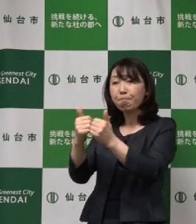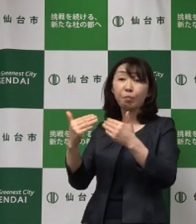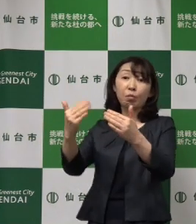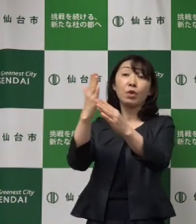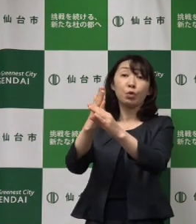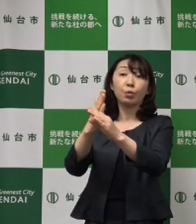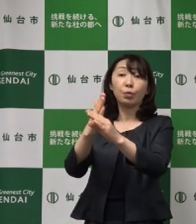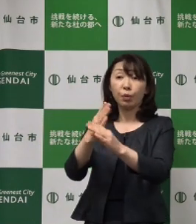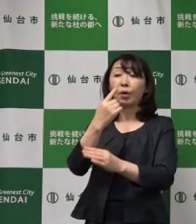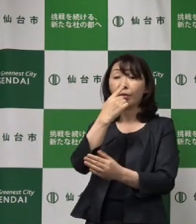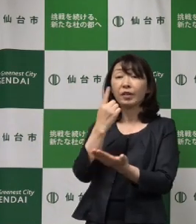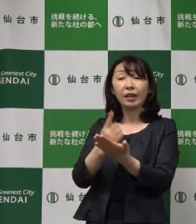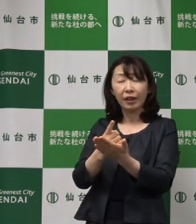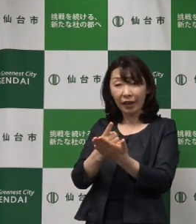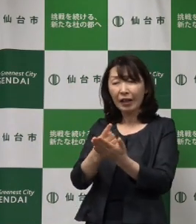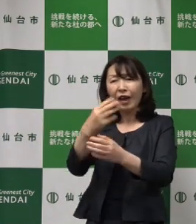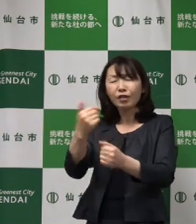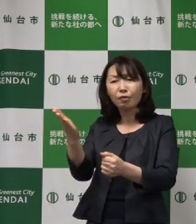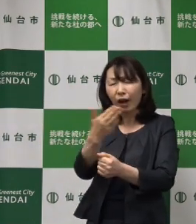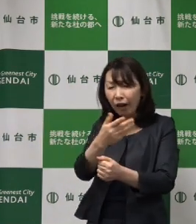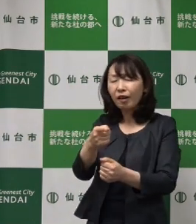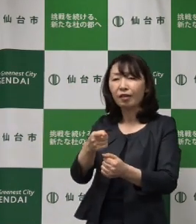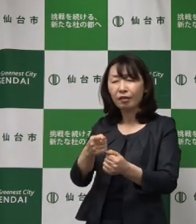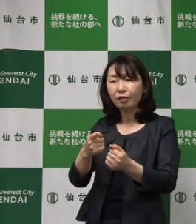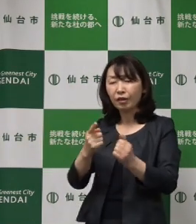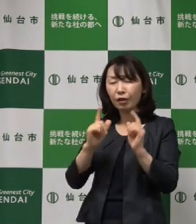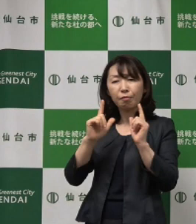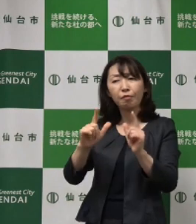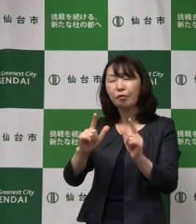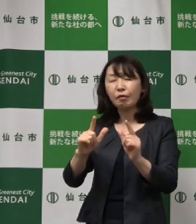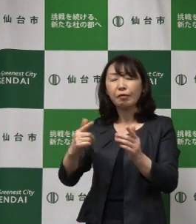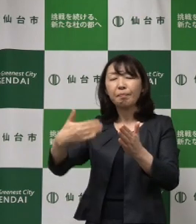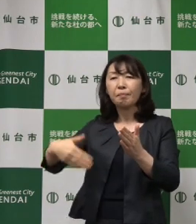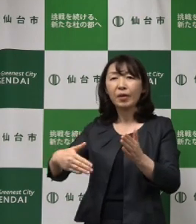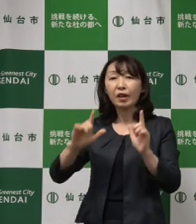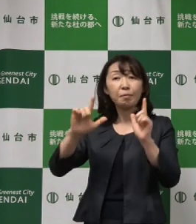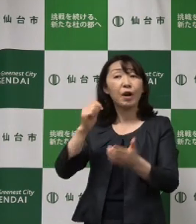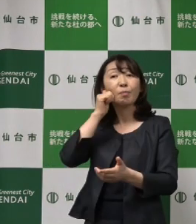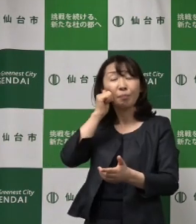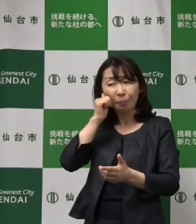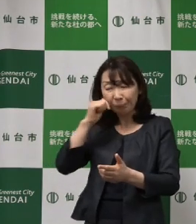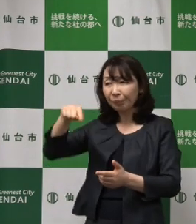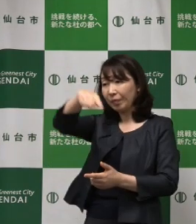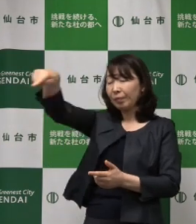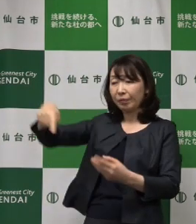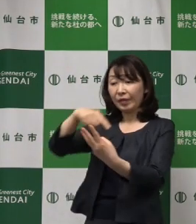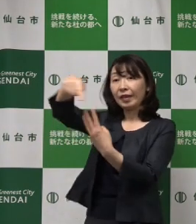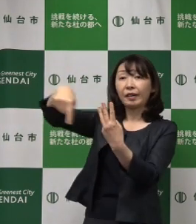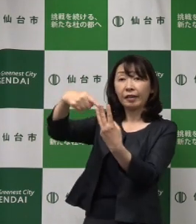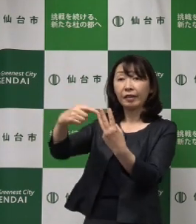ふうなことをこの3社で、しっかりと合意をした上ででないと口を開くことはでき